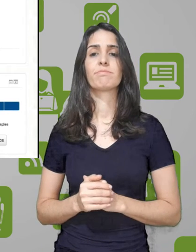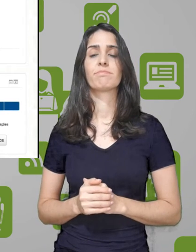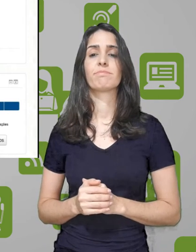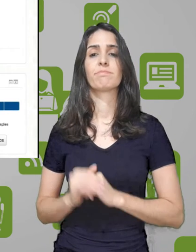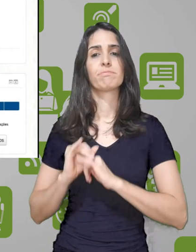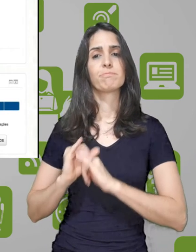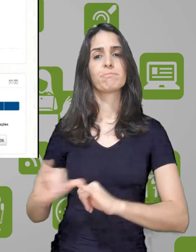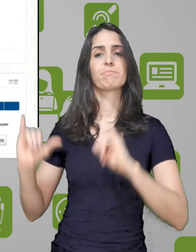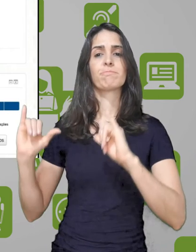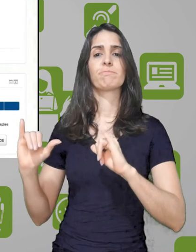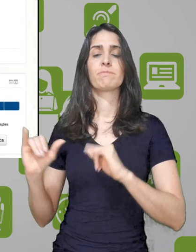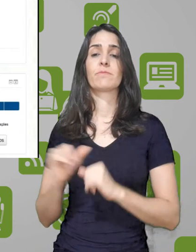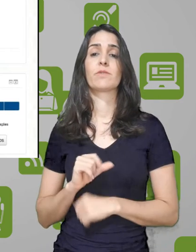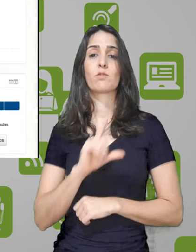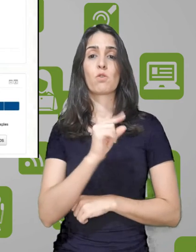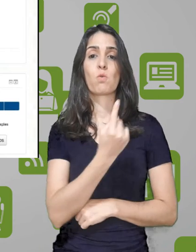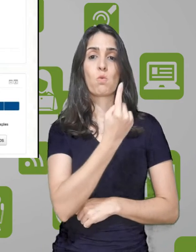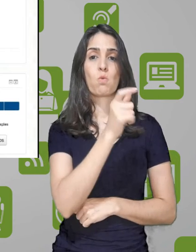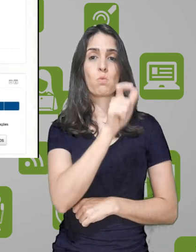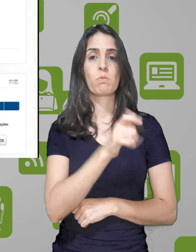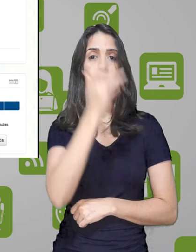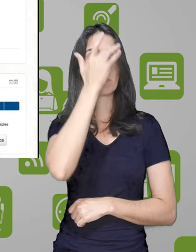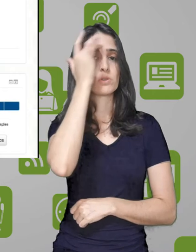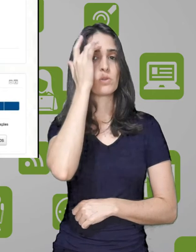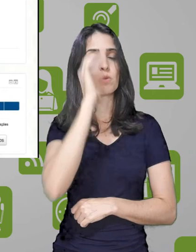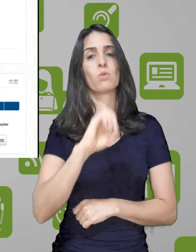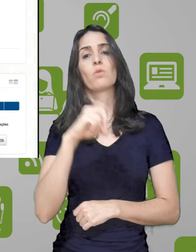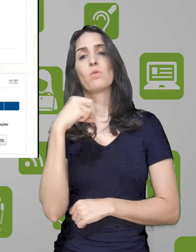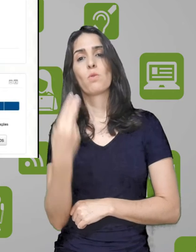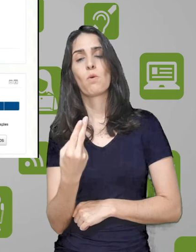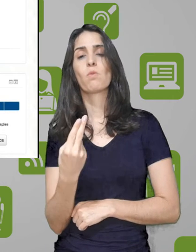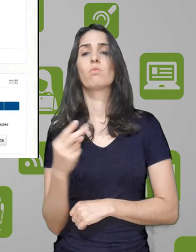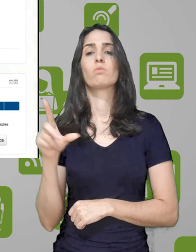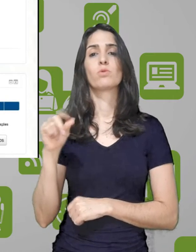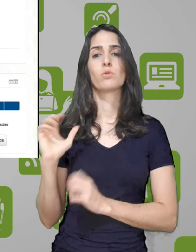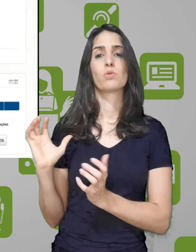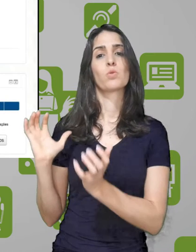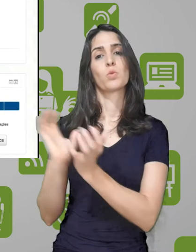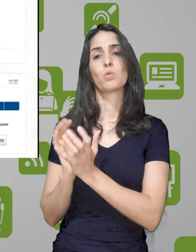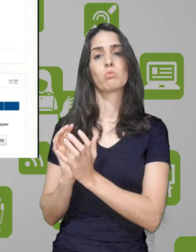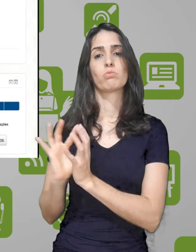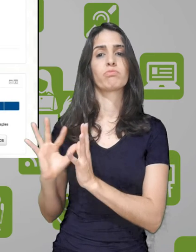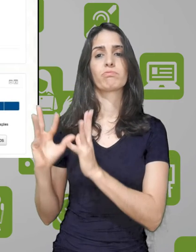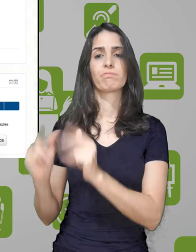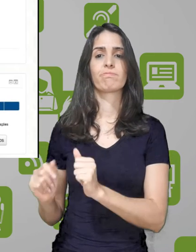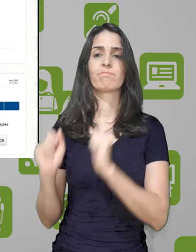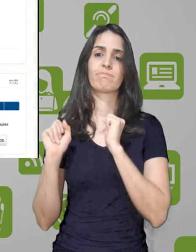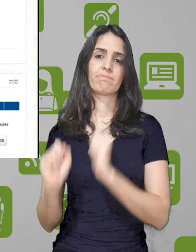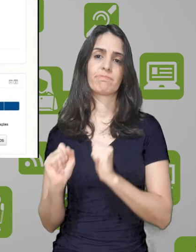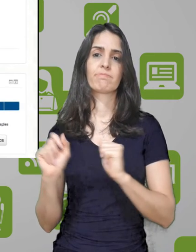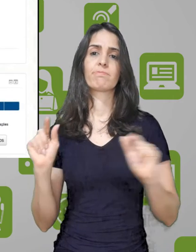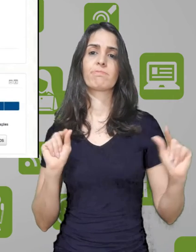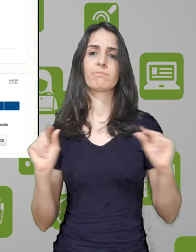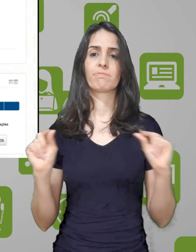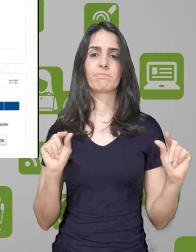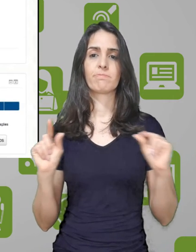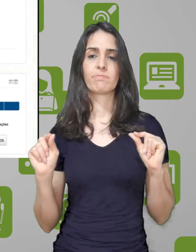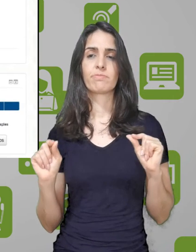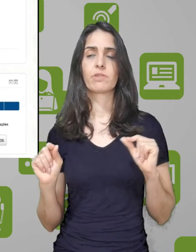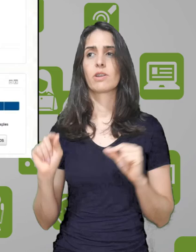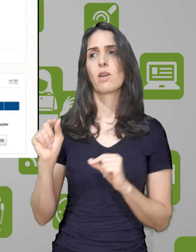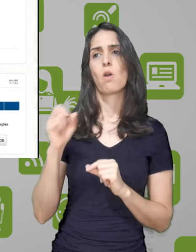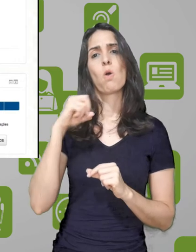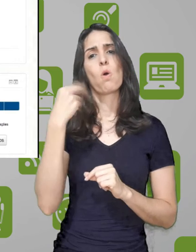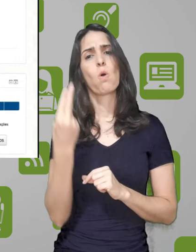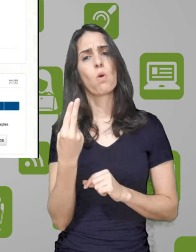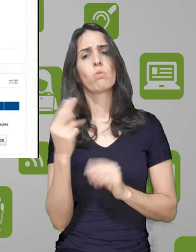uma mensagem então eu posso selecionar uma pessoa ou então eu posso selecionar tudo não